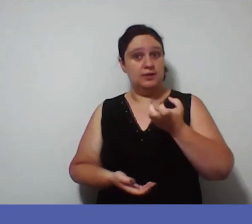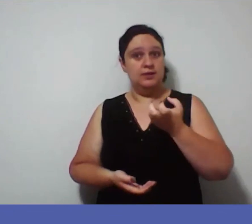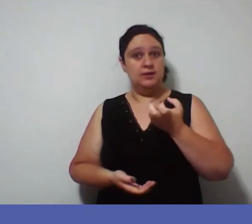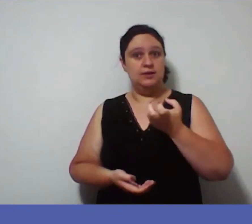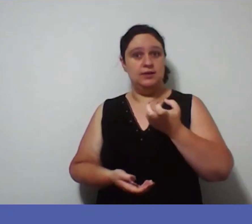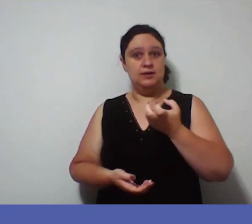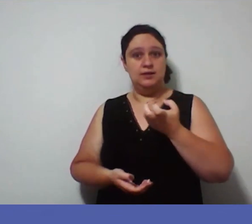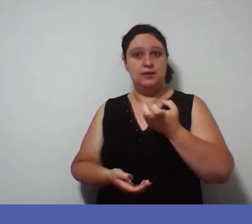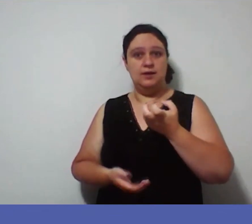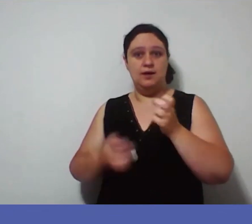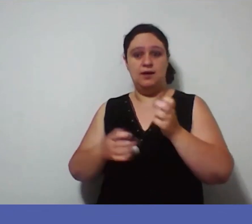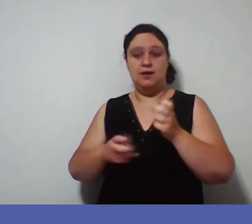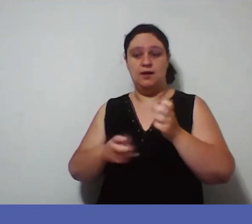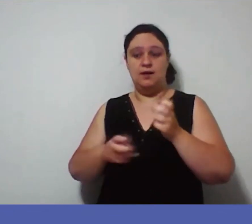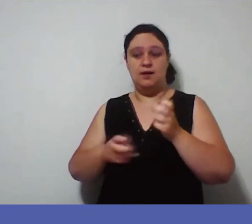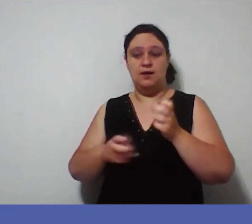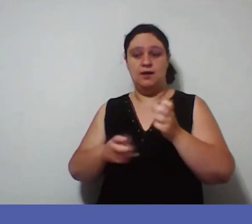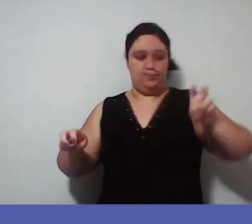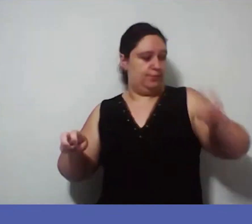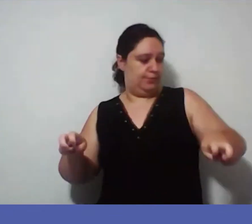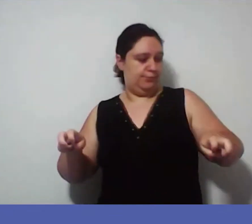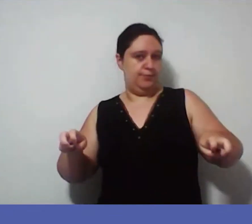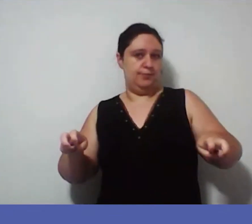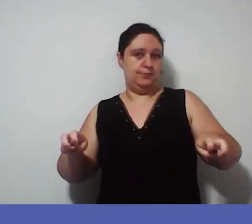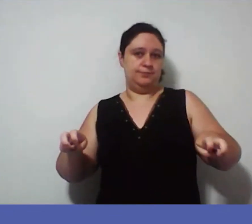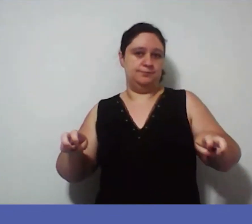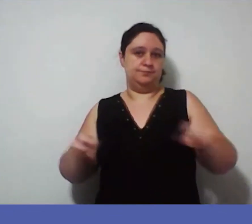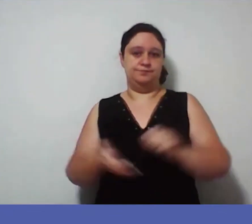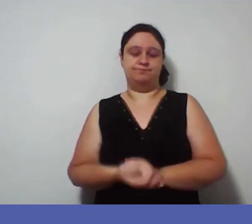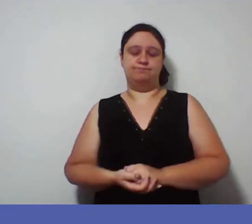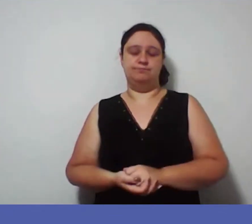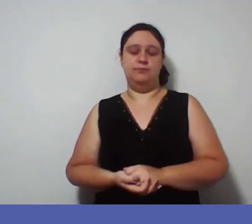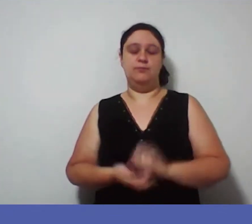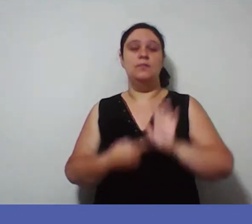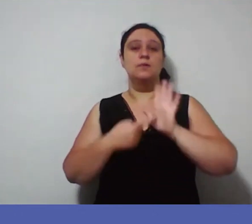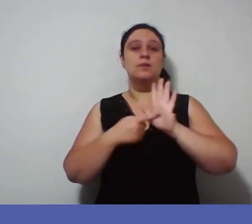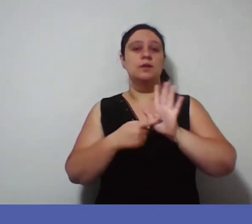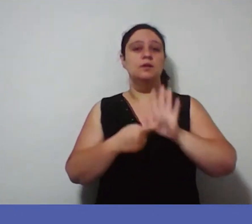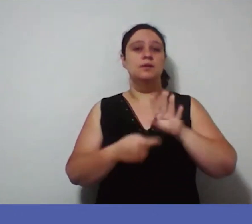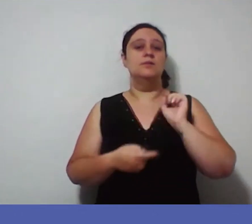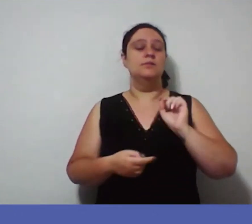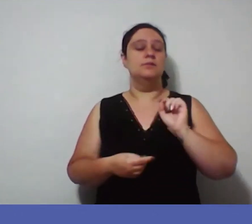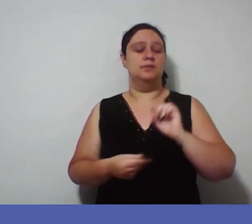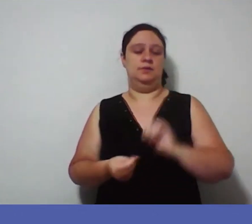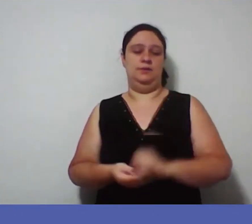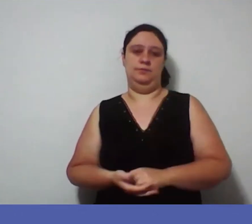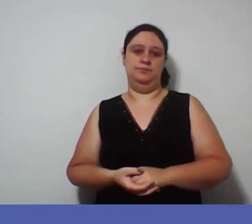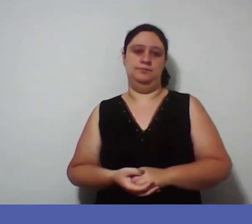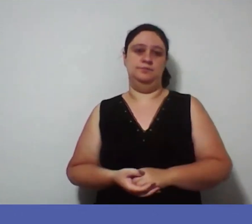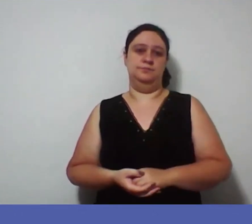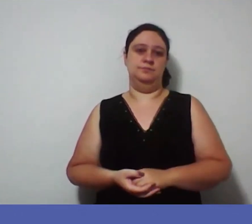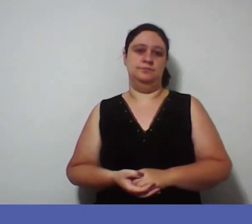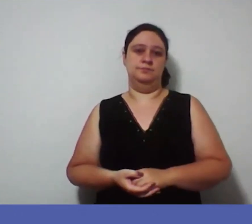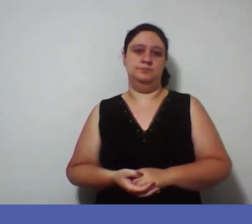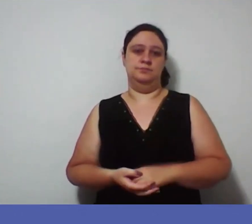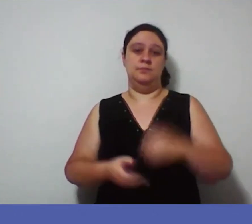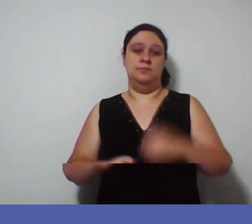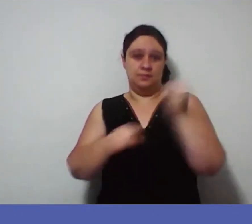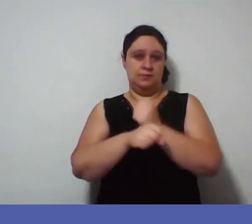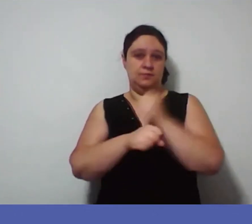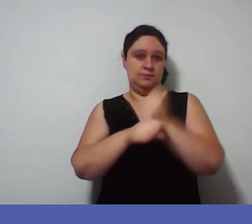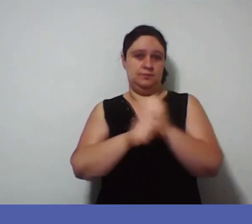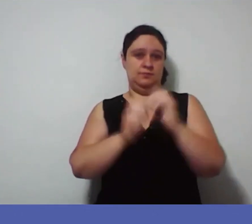outro à esquerda. Irmãos, isso mostra que na edificação da igreja, na